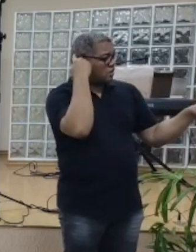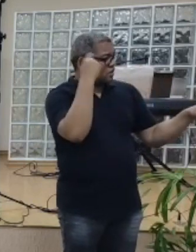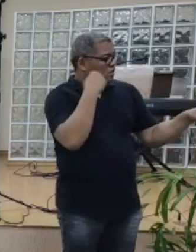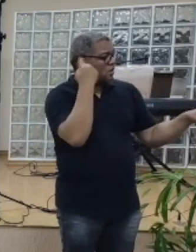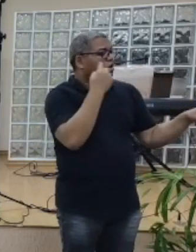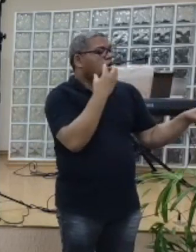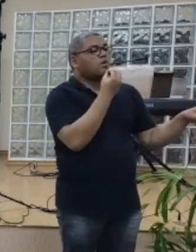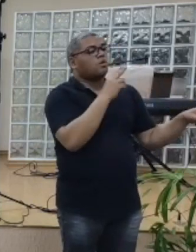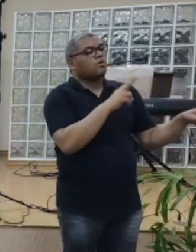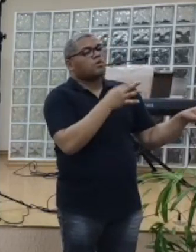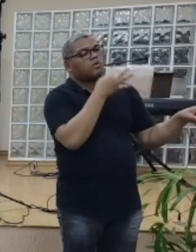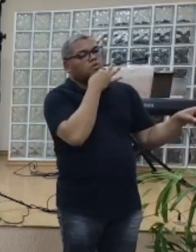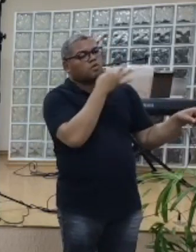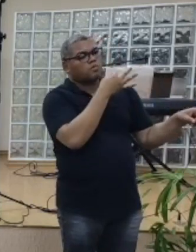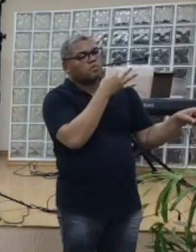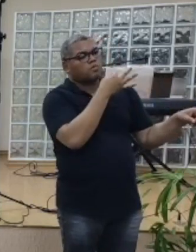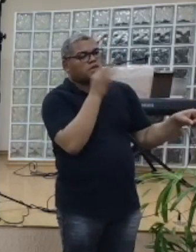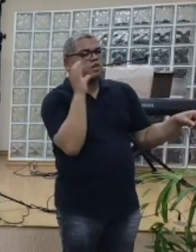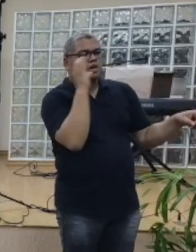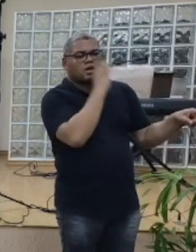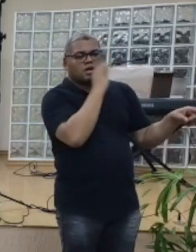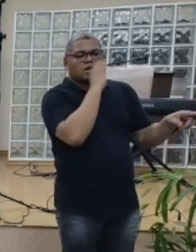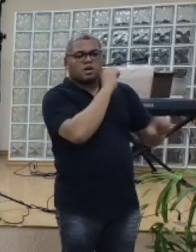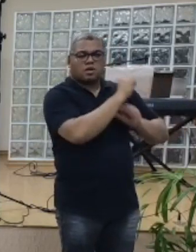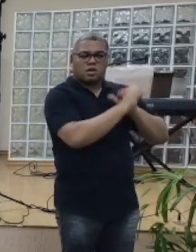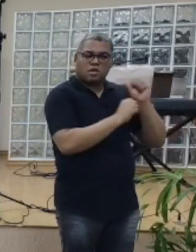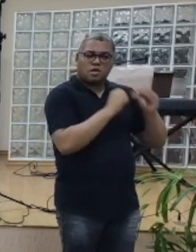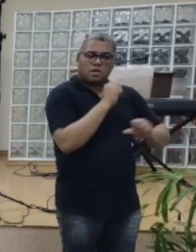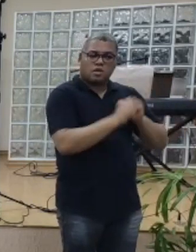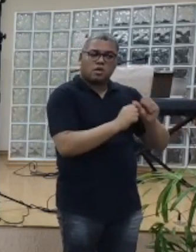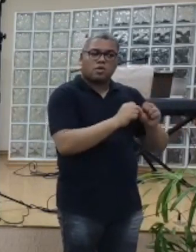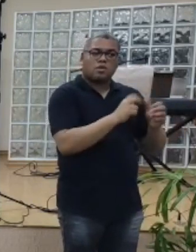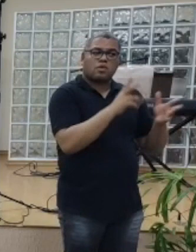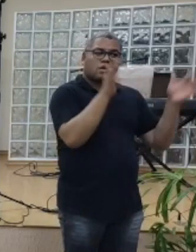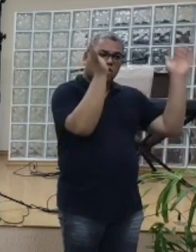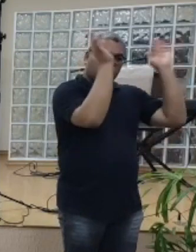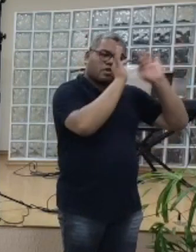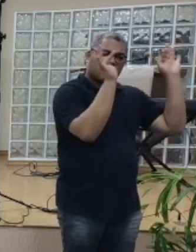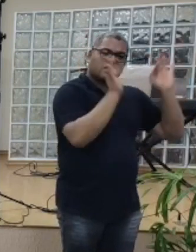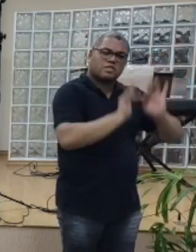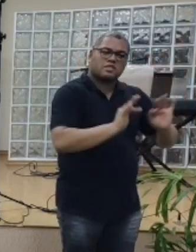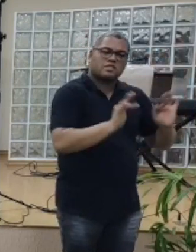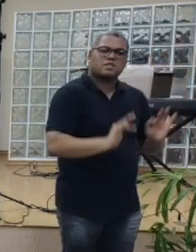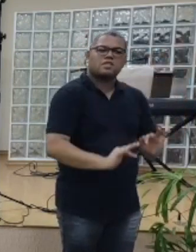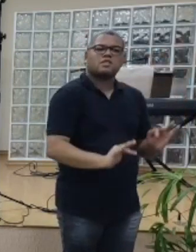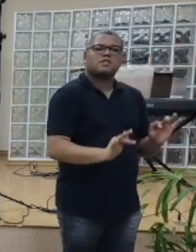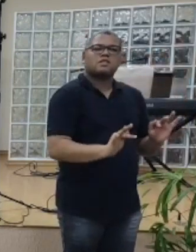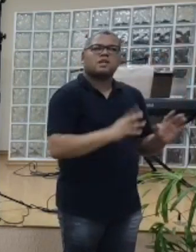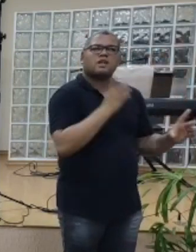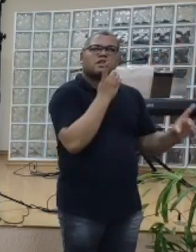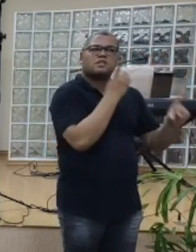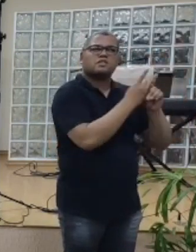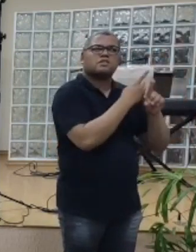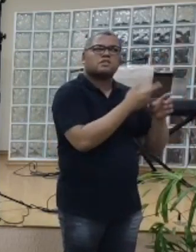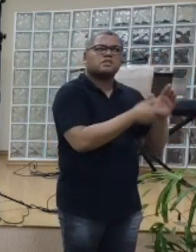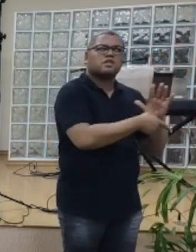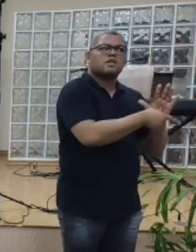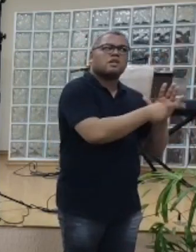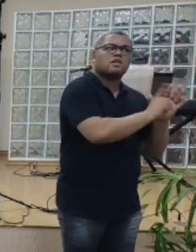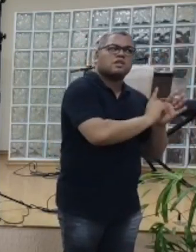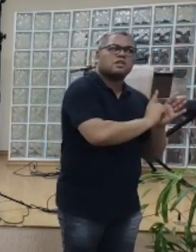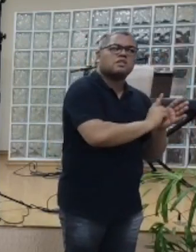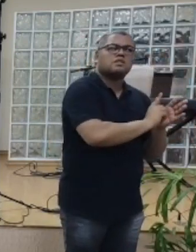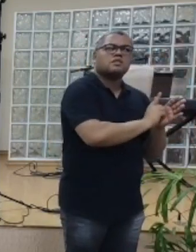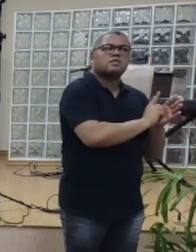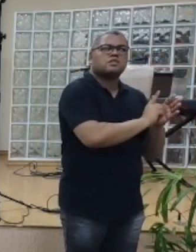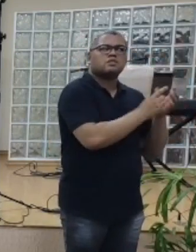opinião, que deixaram para trás esta felicidade encontrada, tanto na relação com Paulo, quanto na relação com